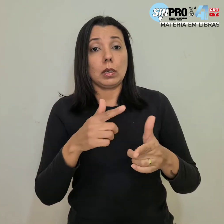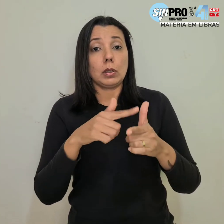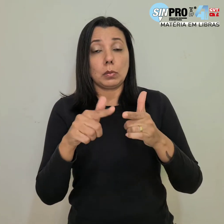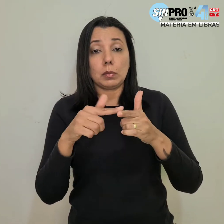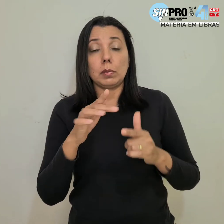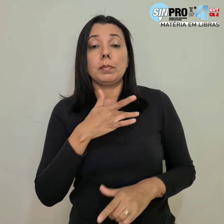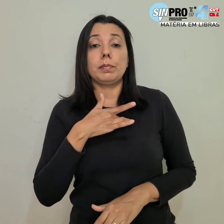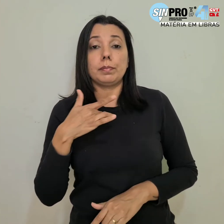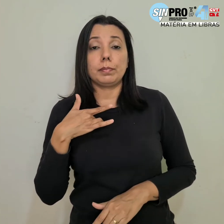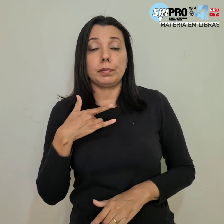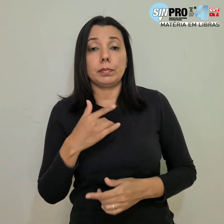crise sanitária.